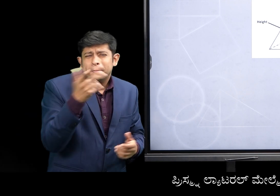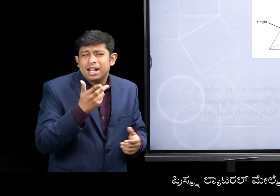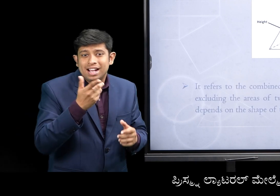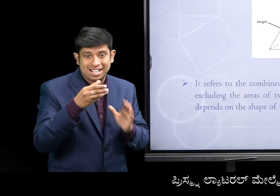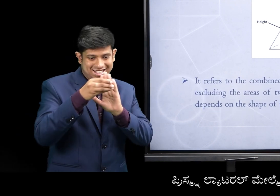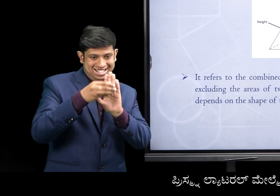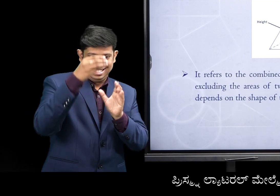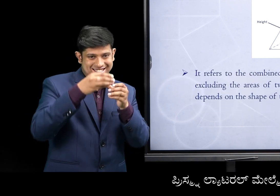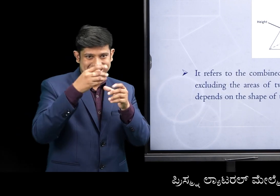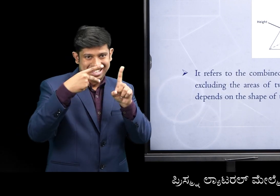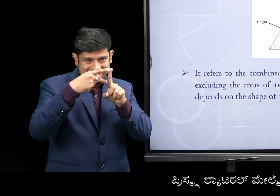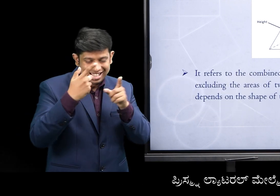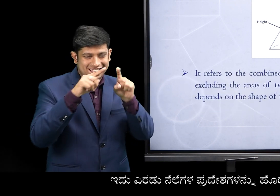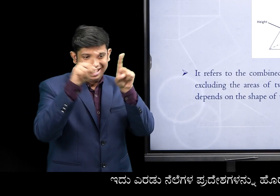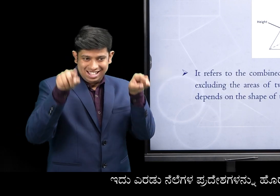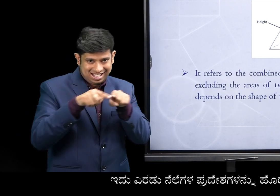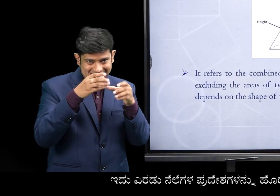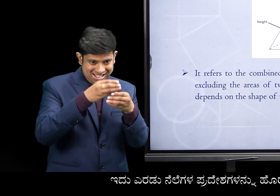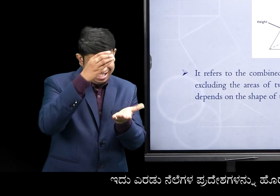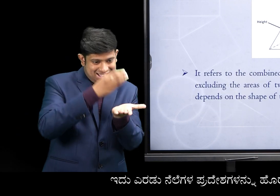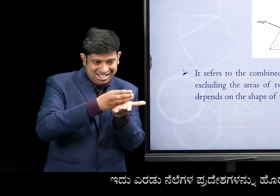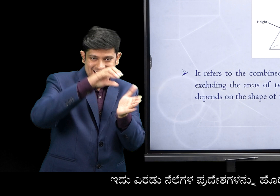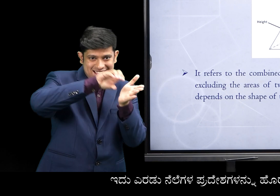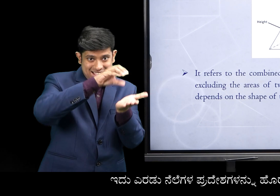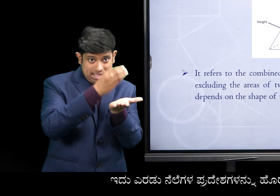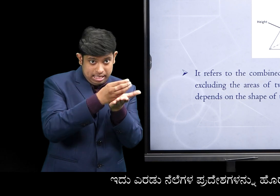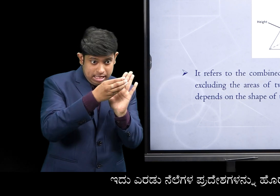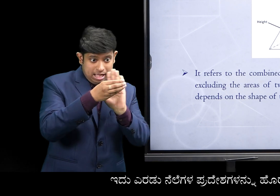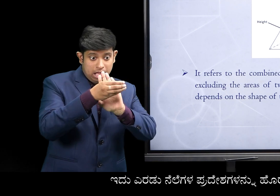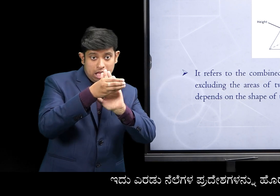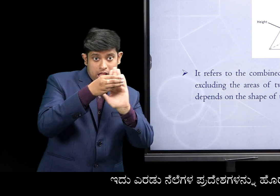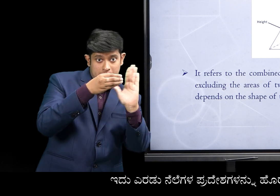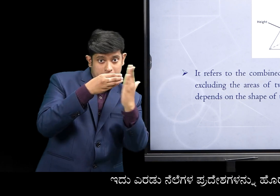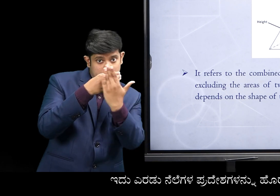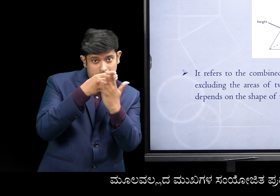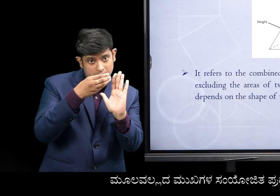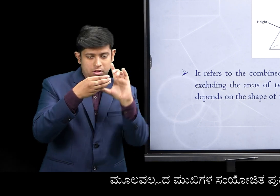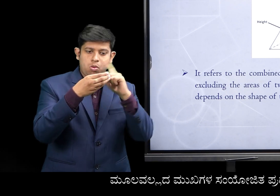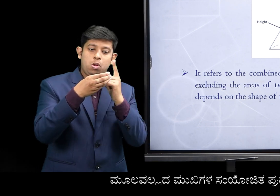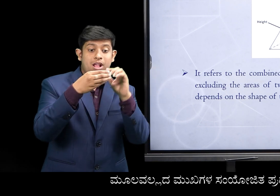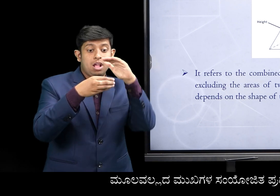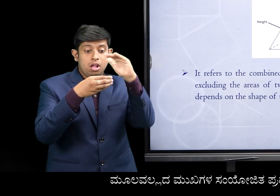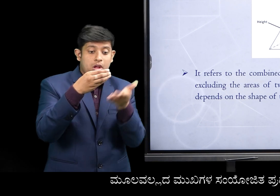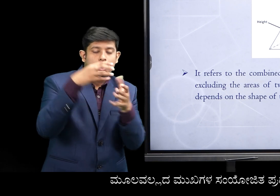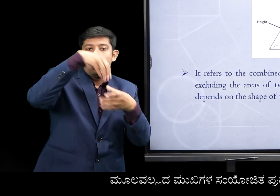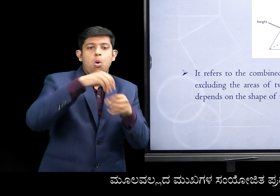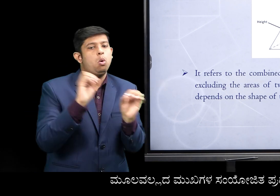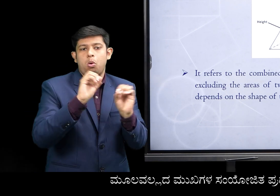ಪ್ರಿಸಂನ ಲ್ಯಾಟರಲ್ ಮೇಲ್ಮೈ ಪ್ರದೇಶ ಇದು ಎರಡು ನೆಲೆಗಳ ಪ್ರದೇಶಗಳನ್ನ ಹೊರತುಪಡಿಸಿ ಪ್ರಿಸಂನ ಎಲ್ಲಾ ಮೂಲವಲ್ಲದ ಮುಖಗಳ ಸಂಯೋಜಿತ